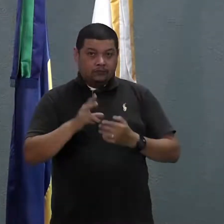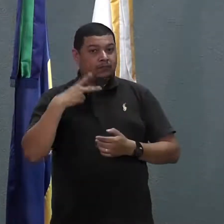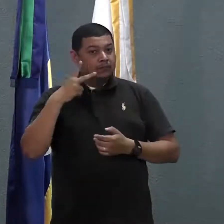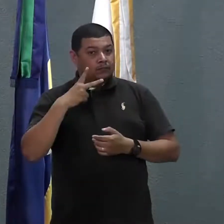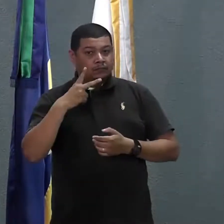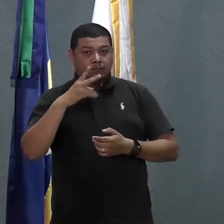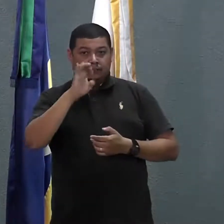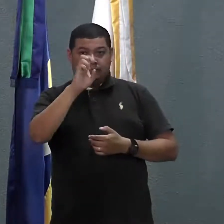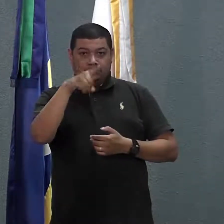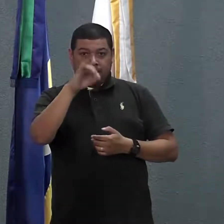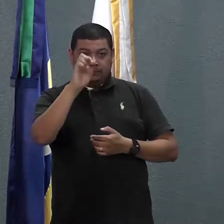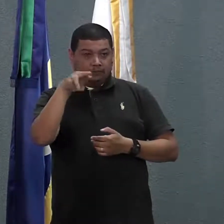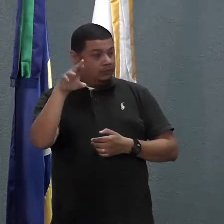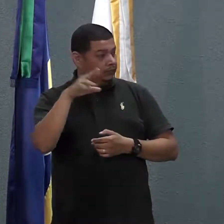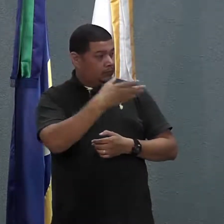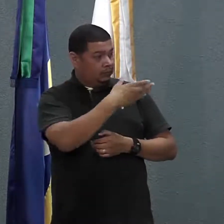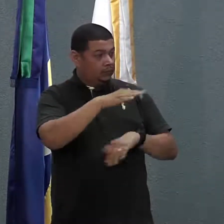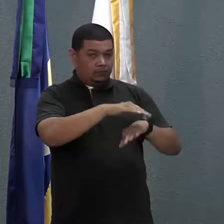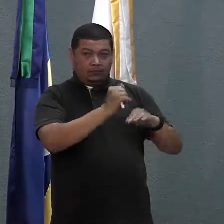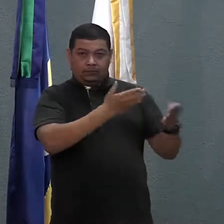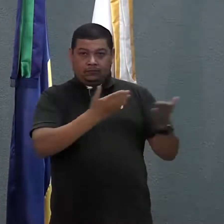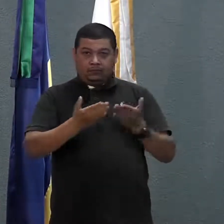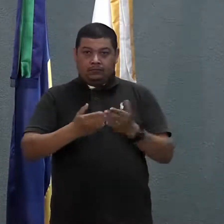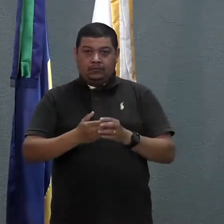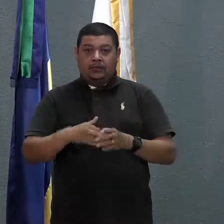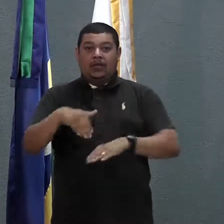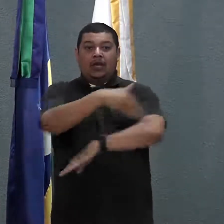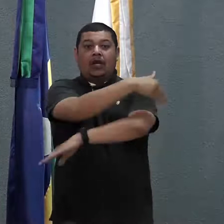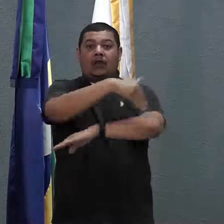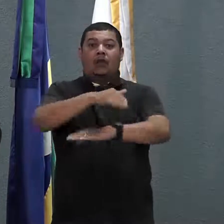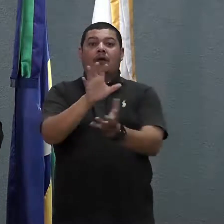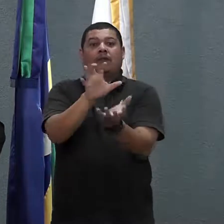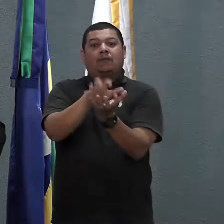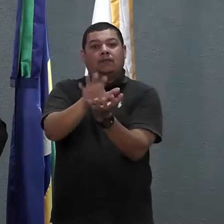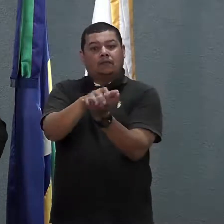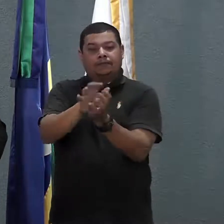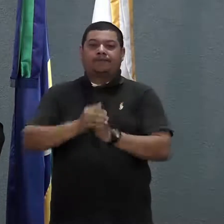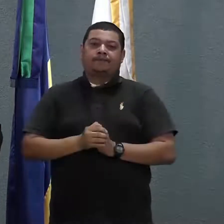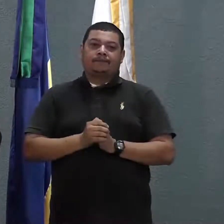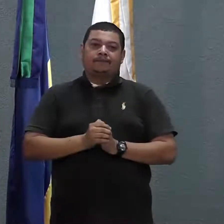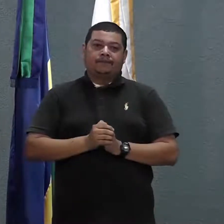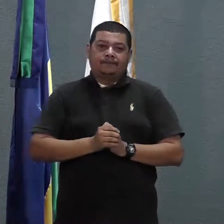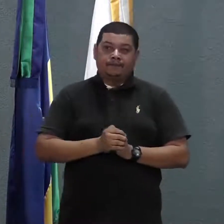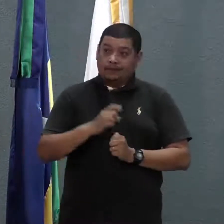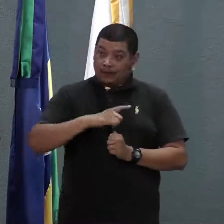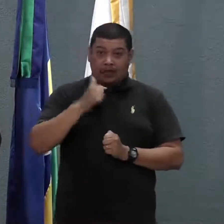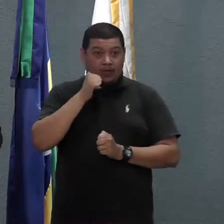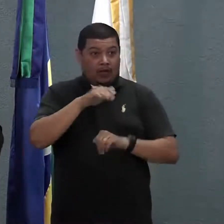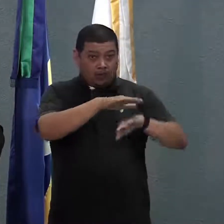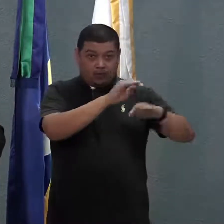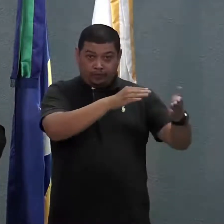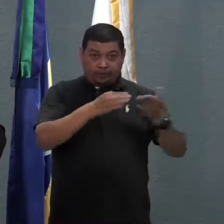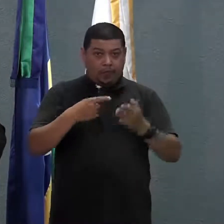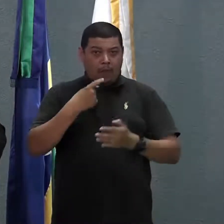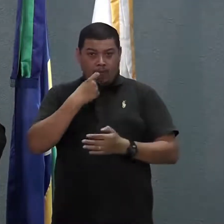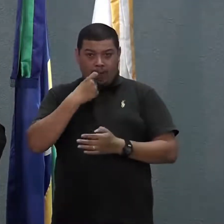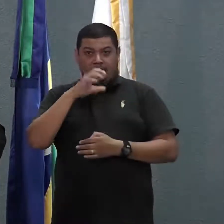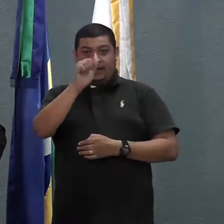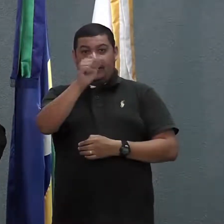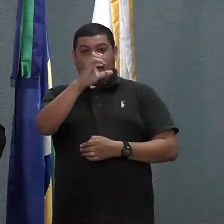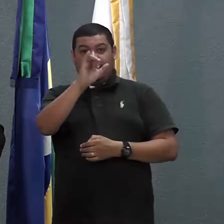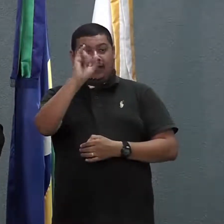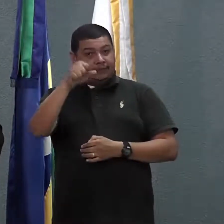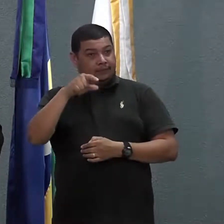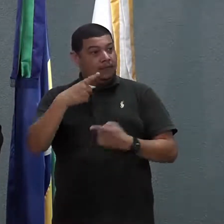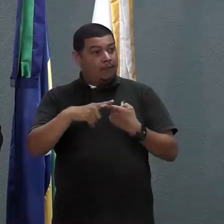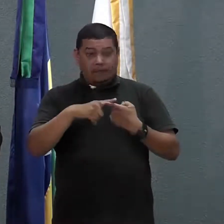convidar o pessoal da Avenida Recife, certo? Vou trazer essa senhora ali perto do açaí, porque nós